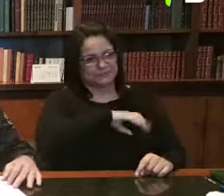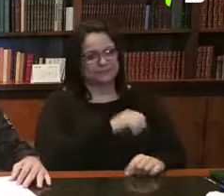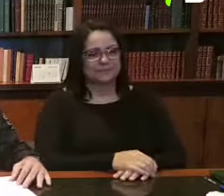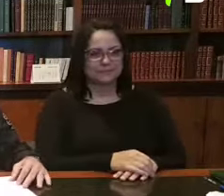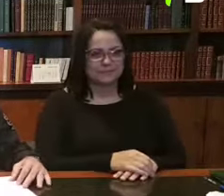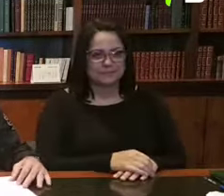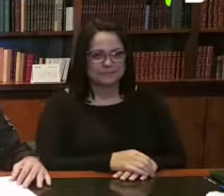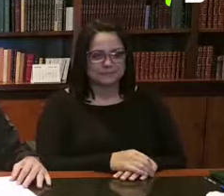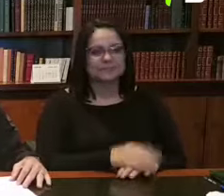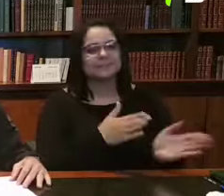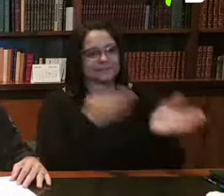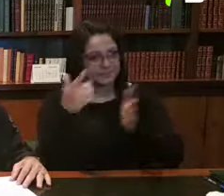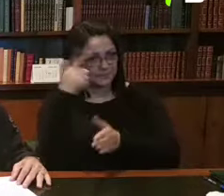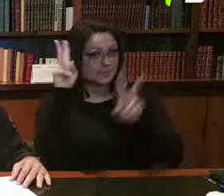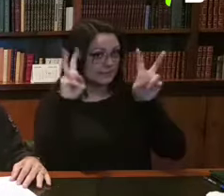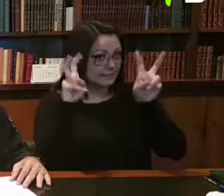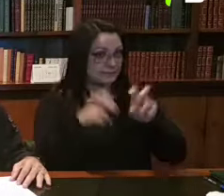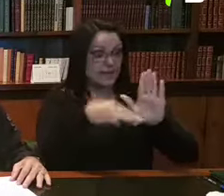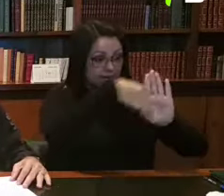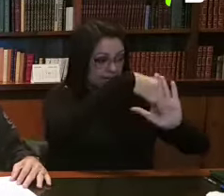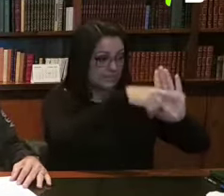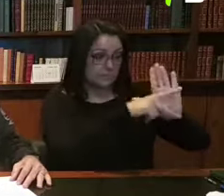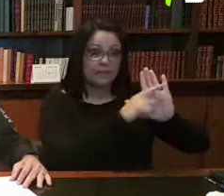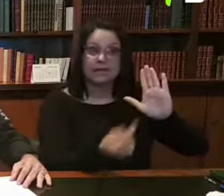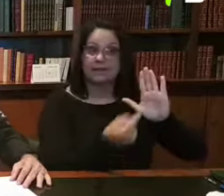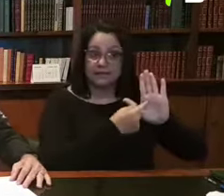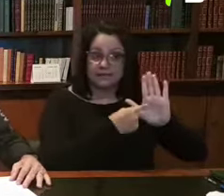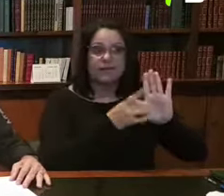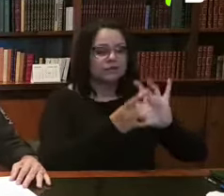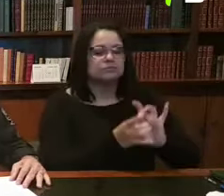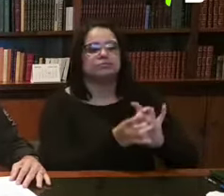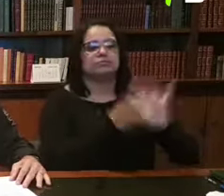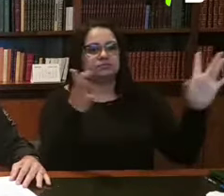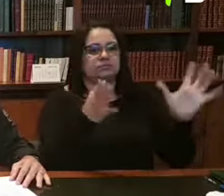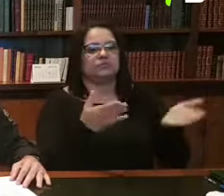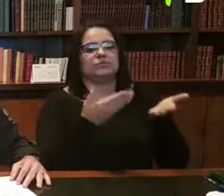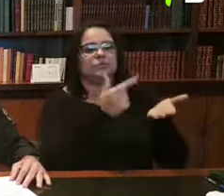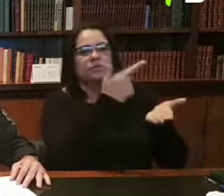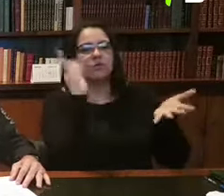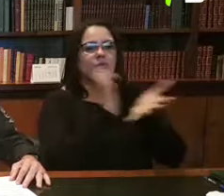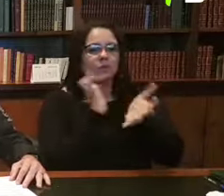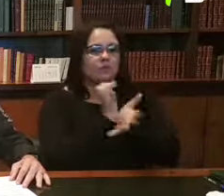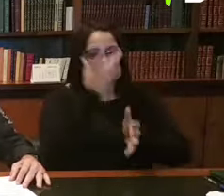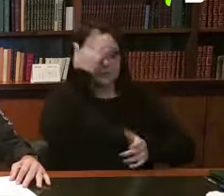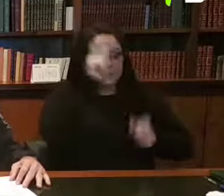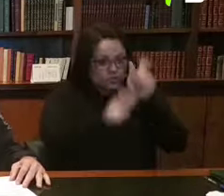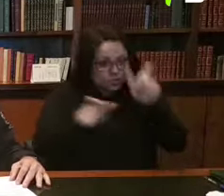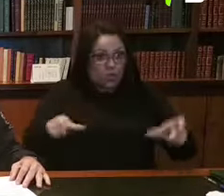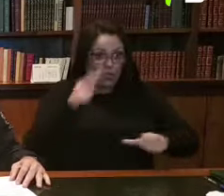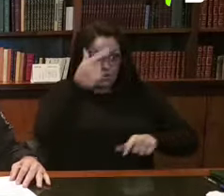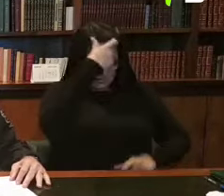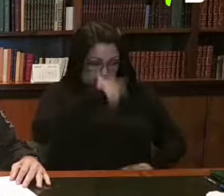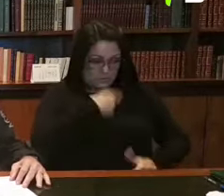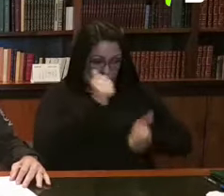nessa nessa medida provisória é dá o direito nelso deve ser os quiser entrar em campo o pessoal aqui entrar